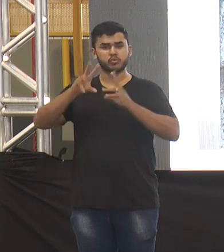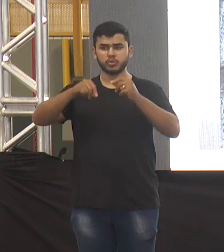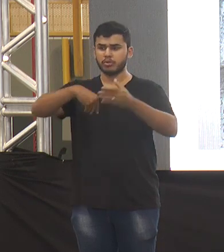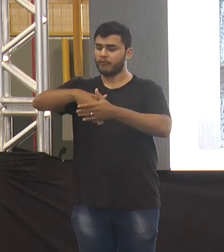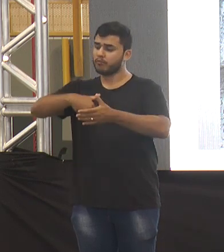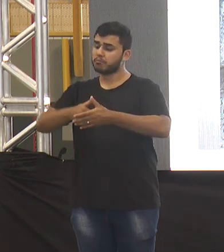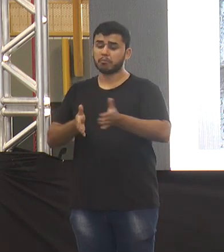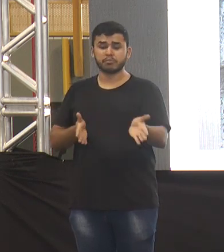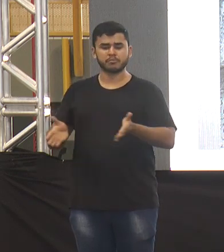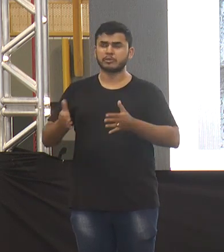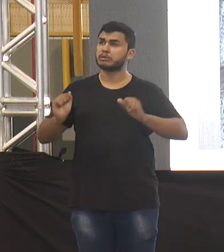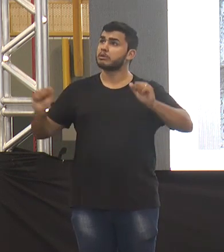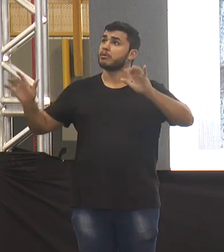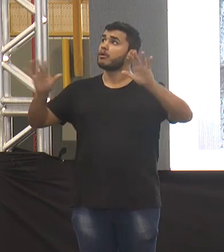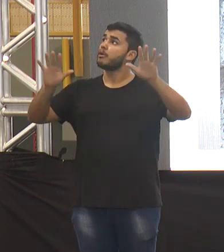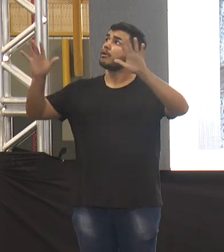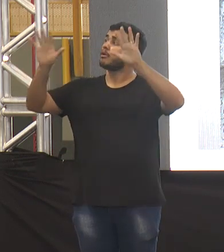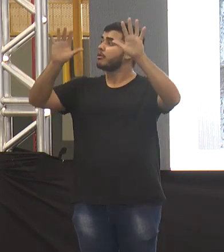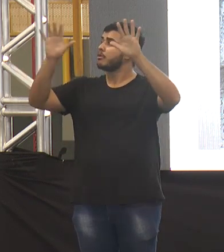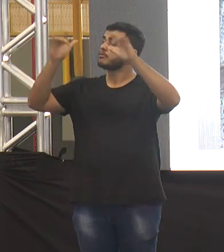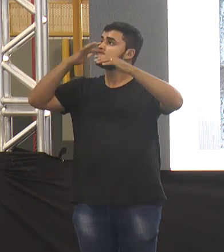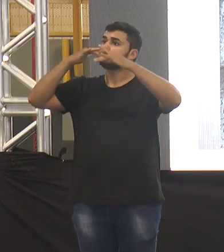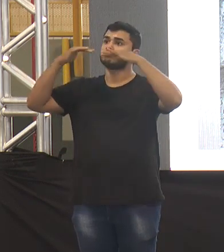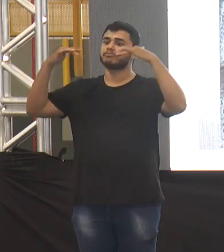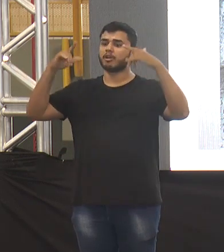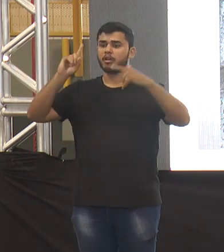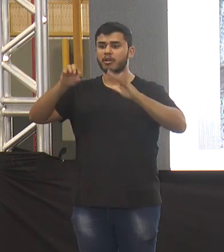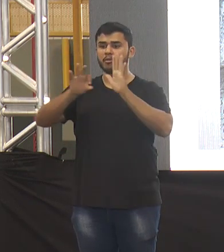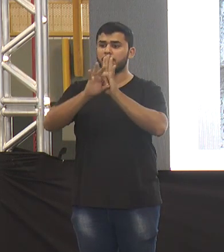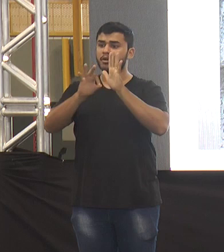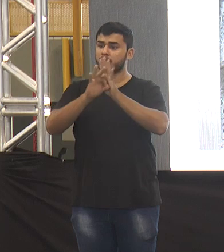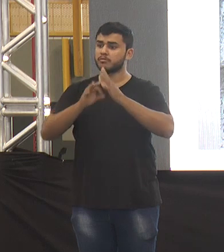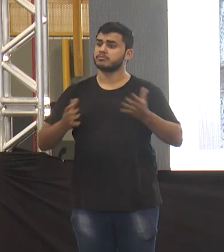nuvem de fumaça de maconha ao redor da quadra.